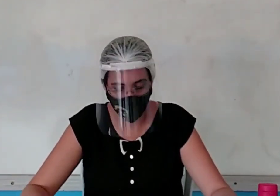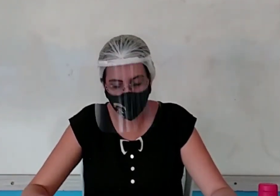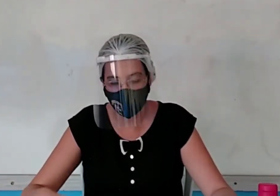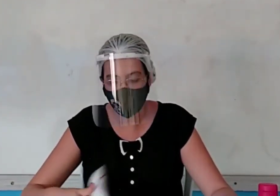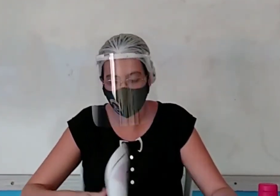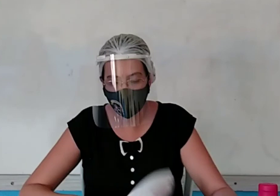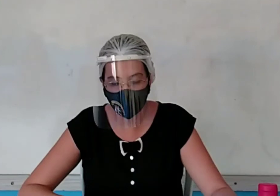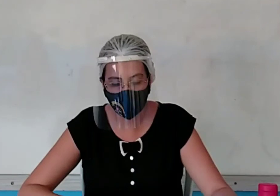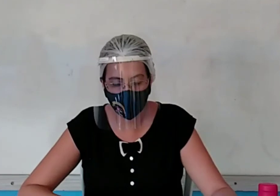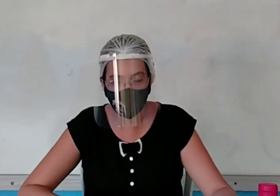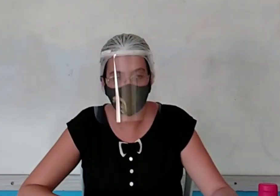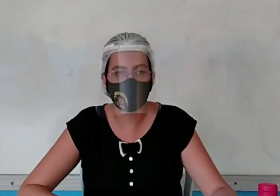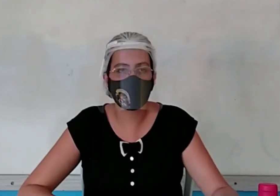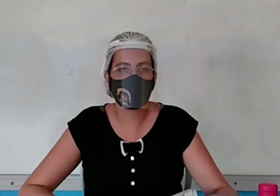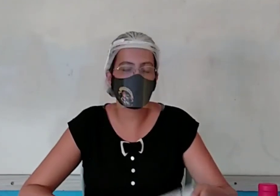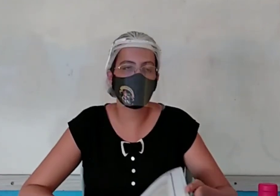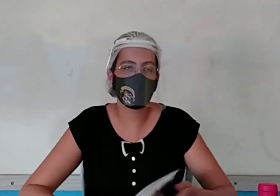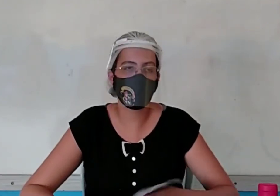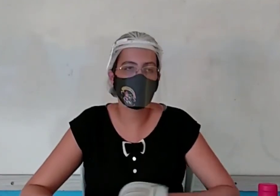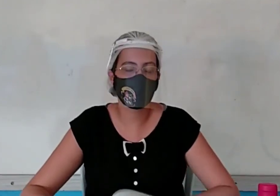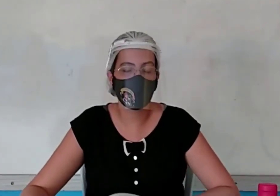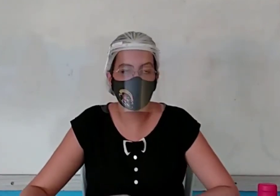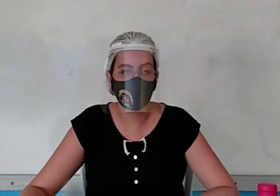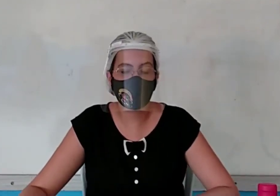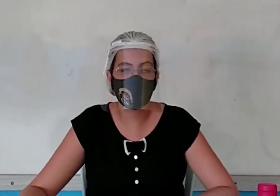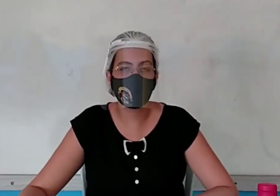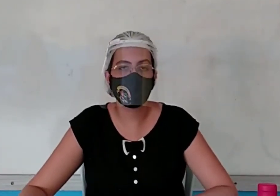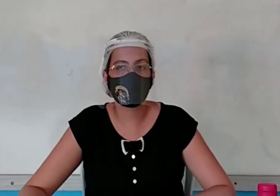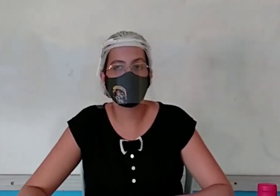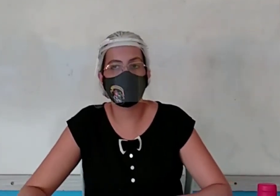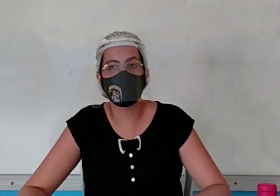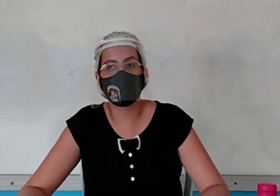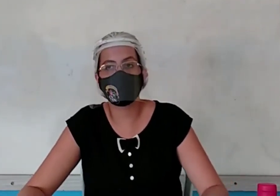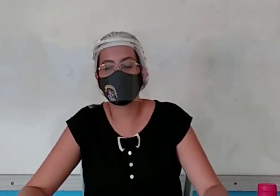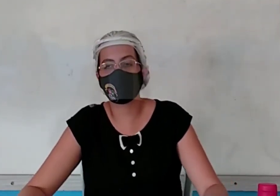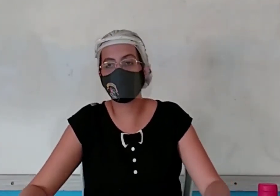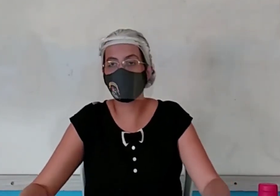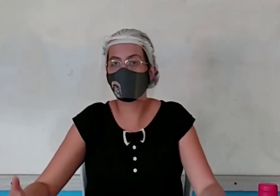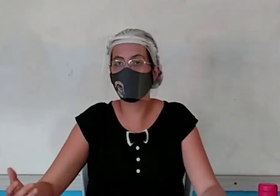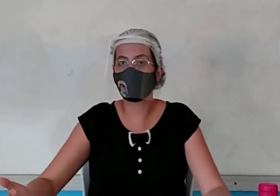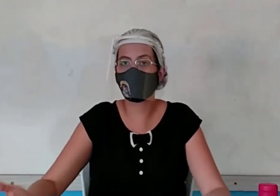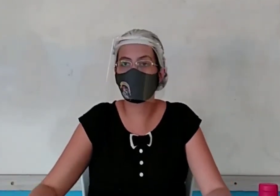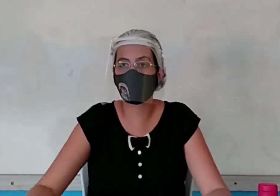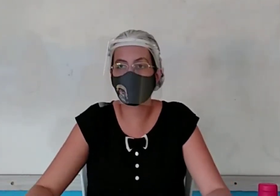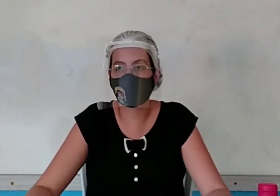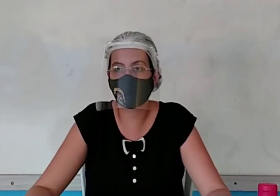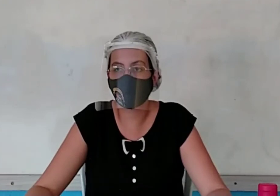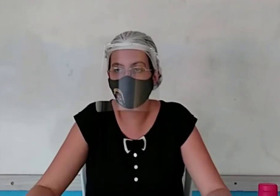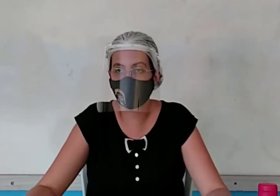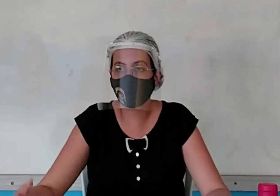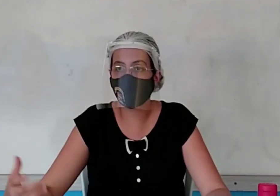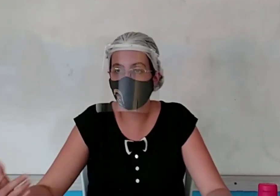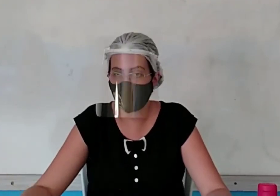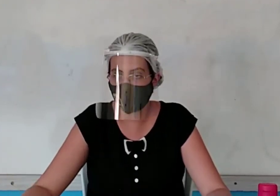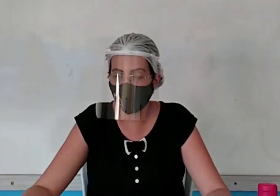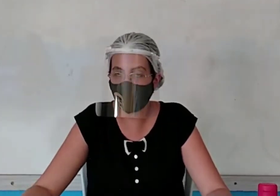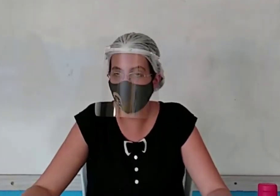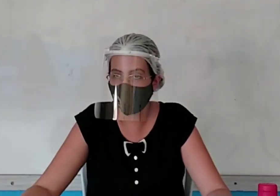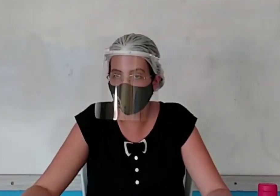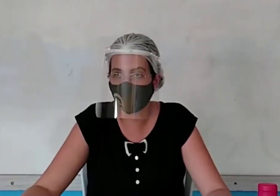Nós temos o Código Nacional de Trânsito, nós temos órgãos, por exemplo, que cuidam especificamente